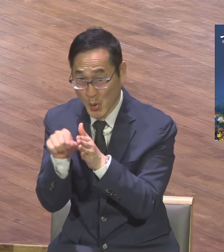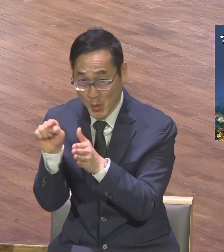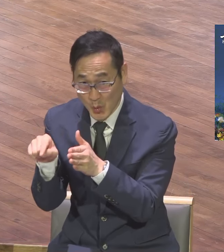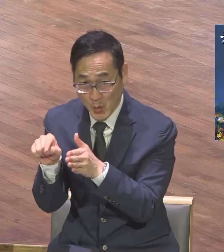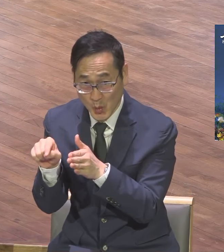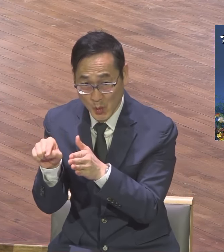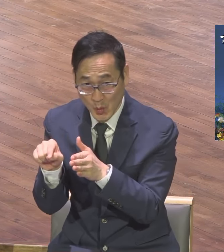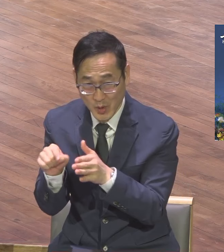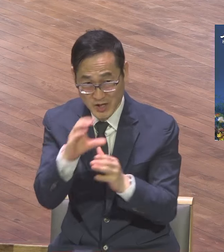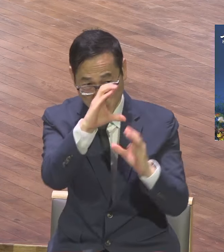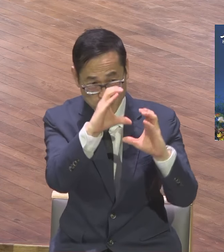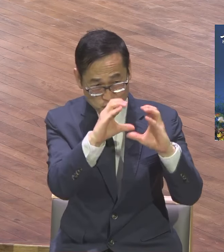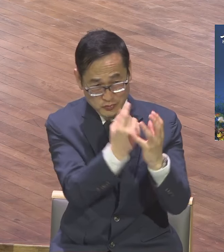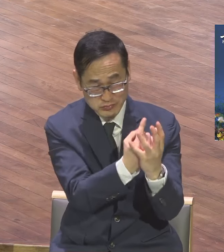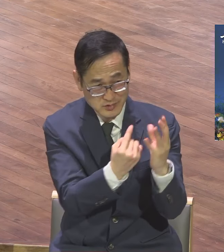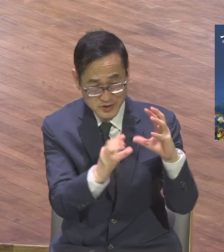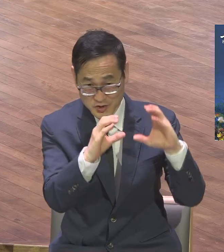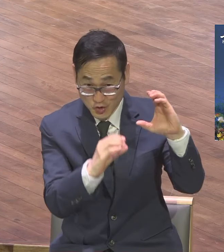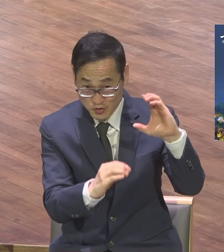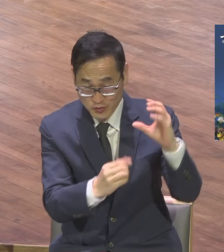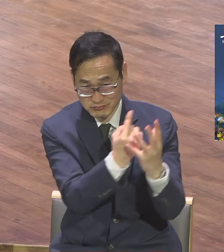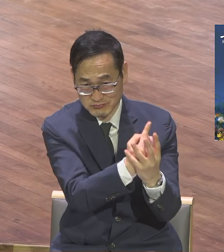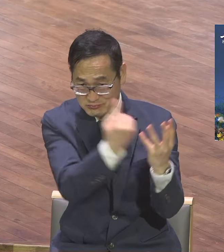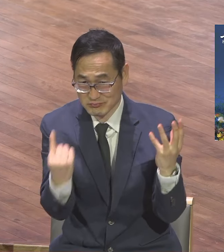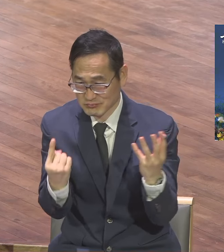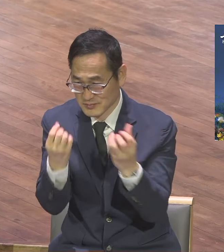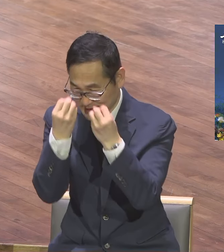한마디로 뭘 뜯어서 어디로 고친다는 얘기냐?